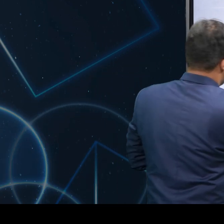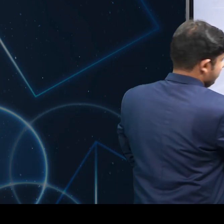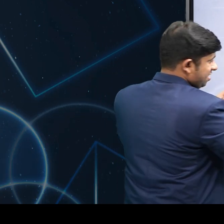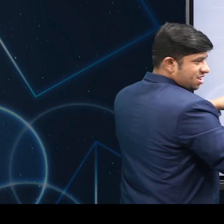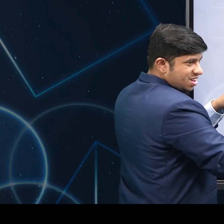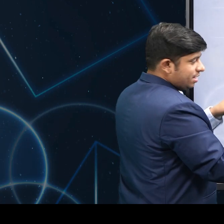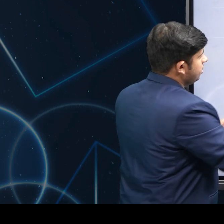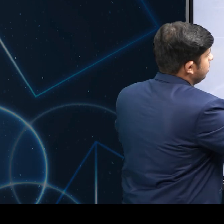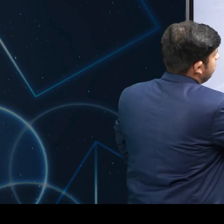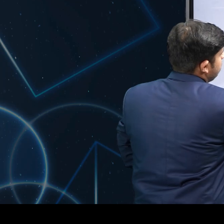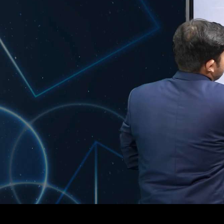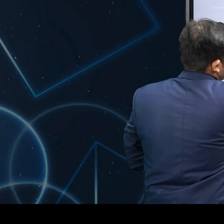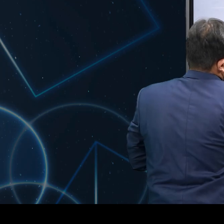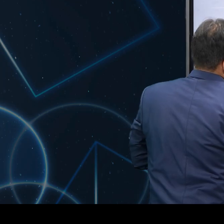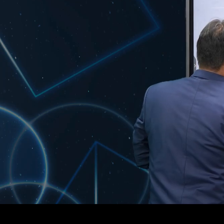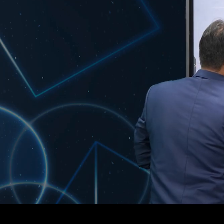24.64 × 10,001 =